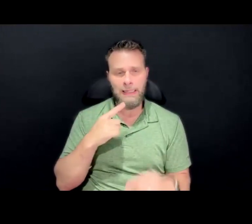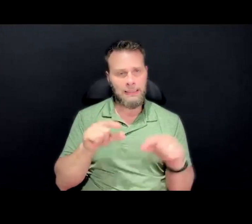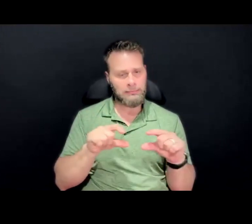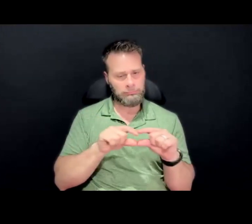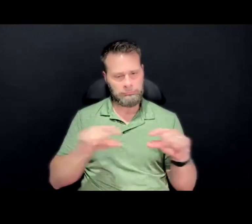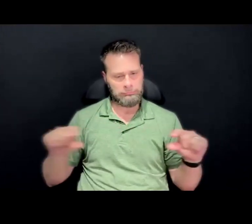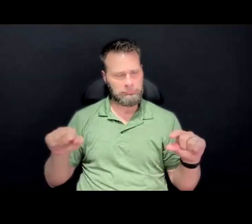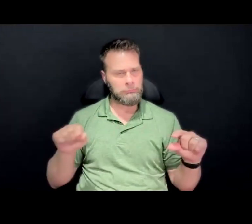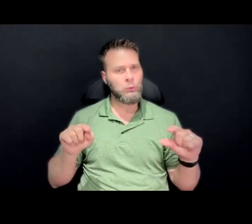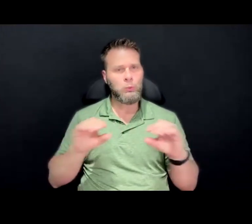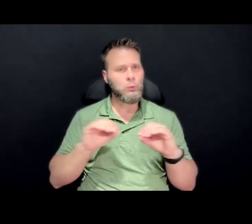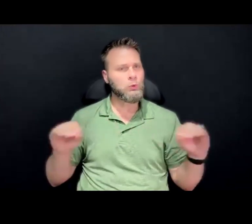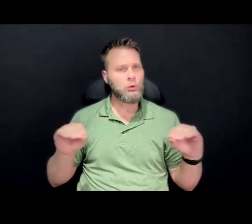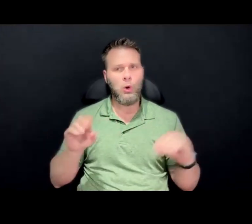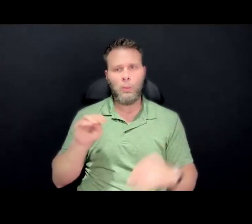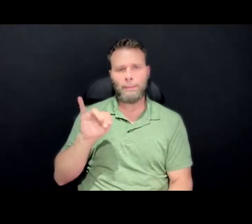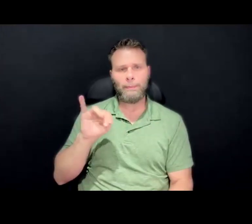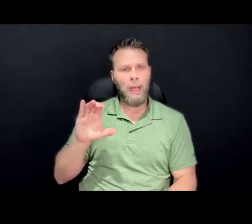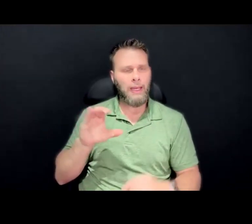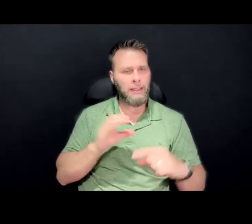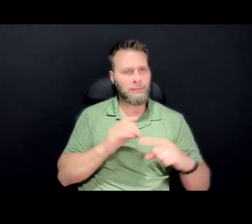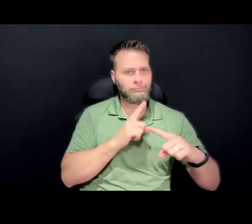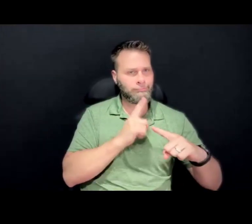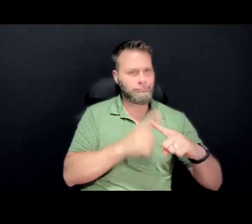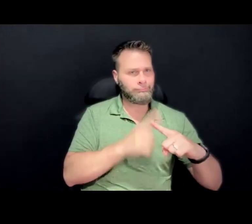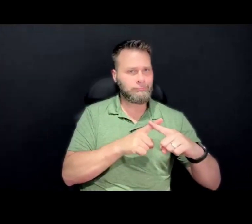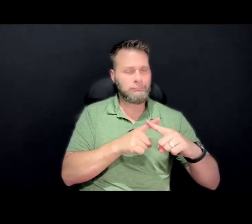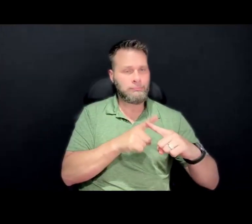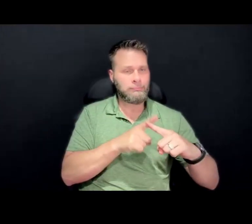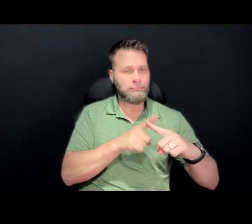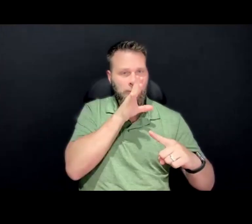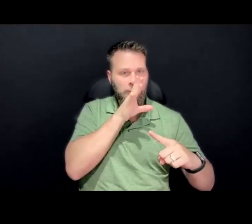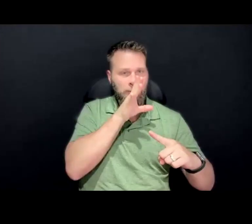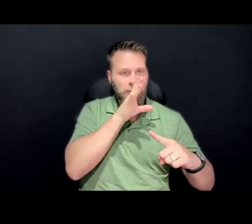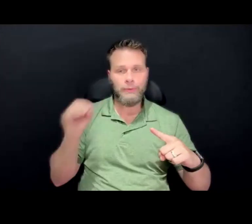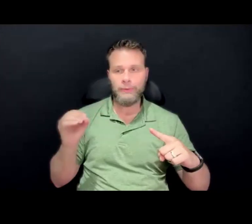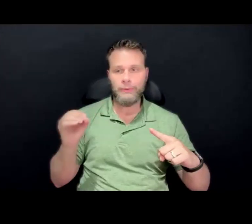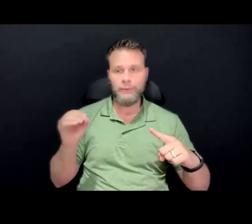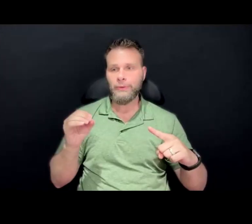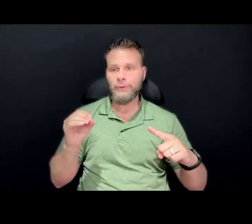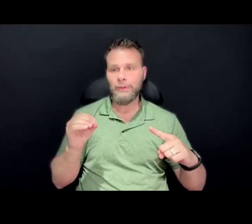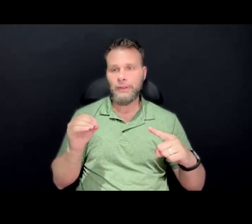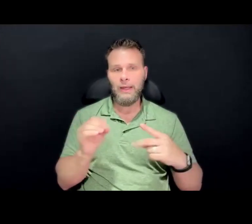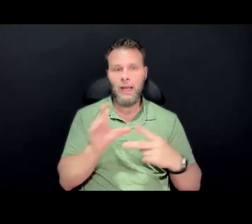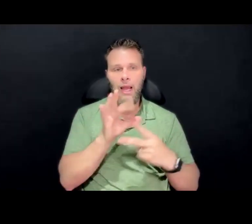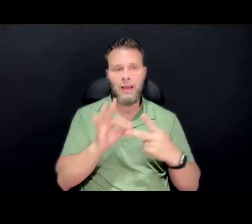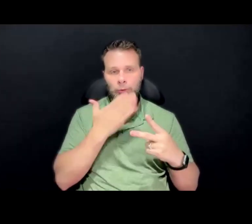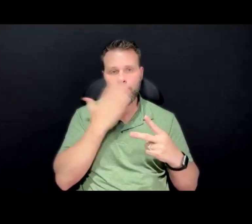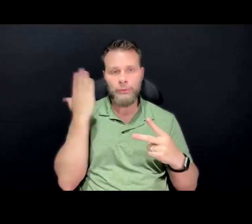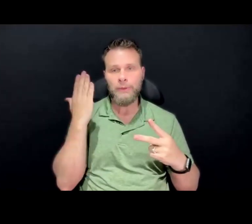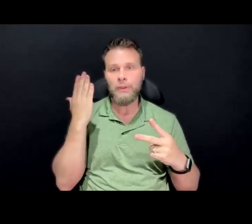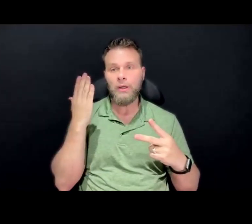bottom. And that may be why people are not able to speak. So I think if somebody could look at